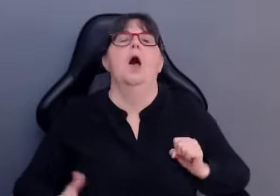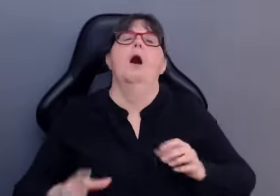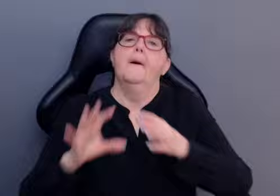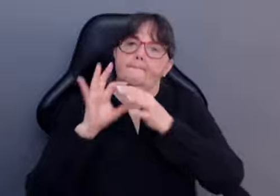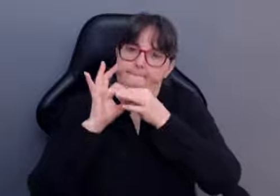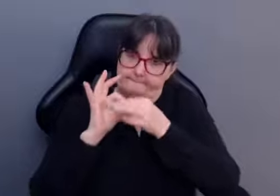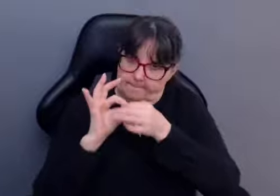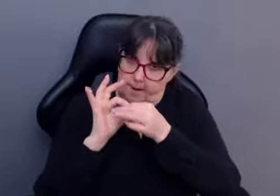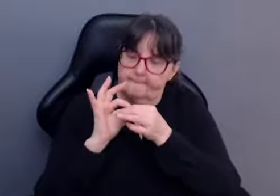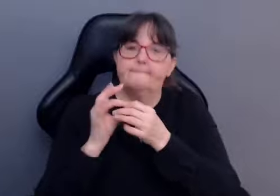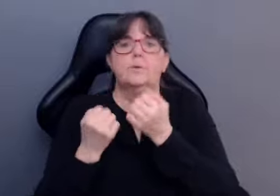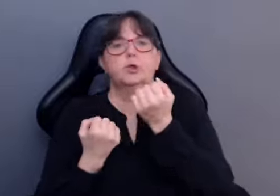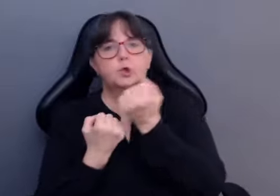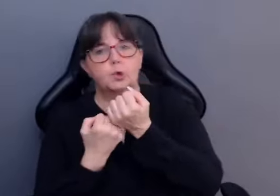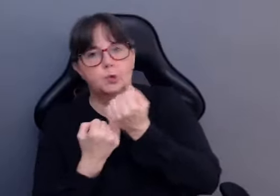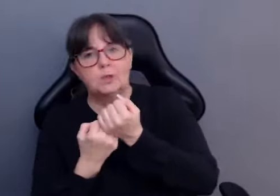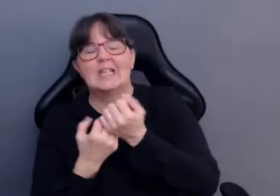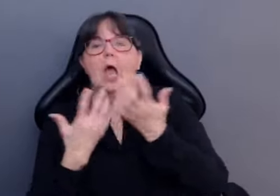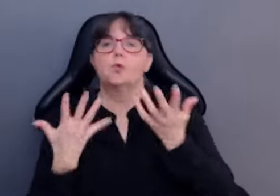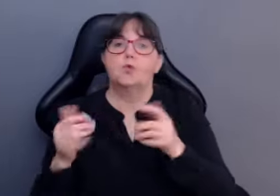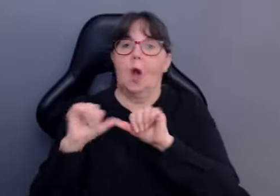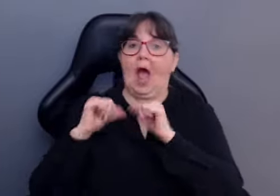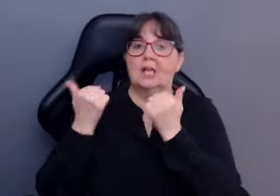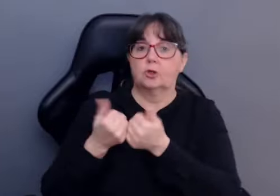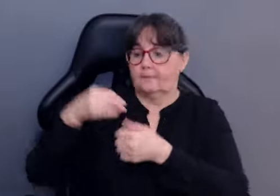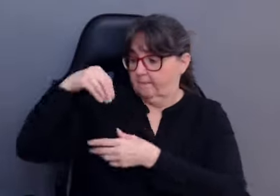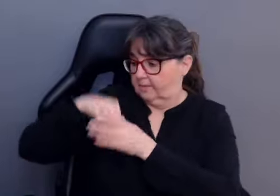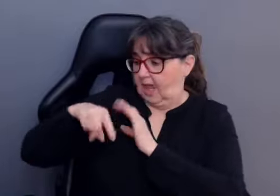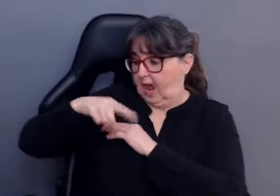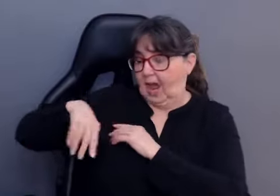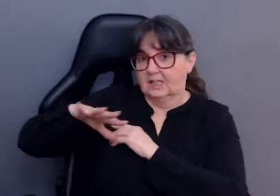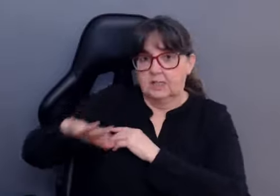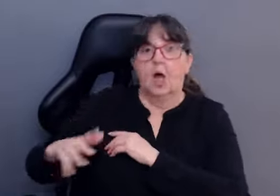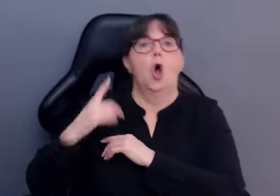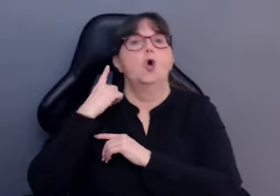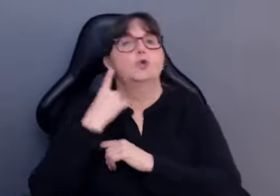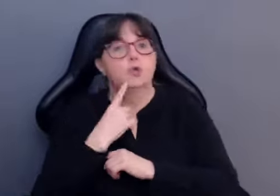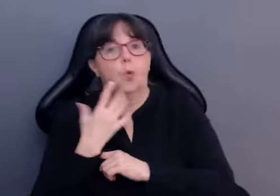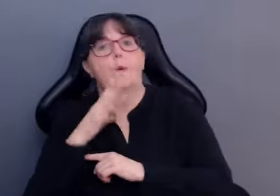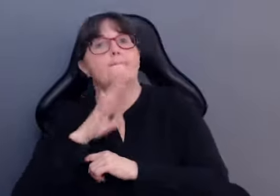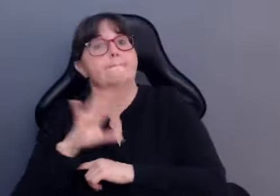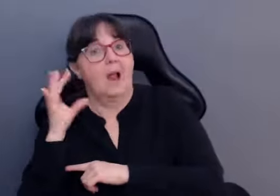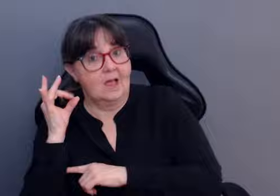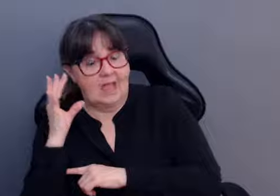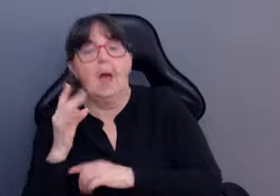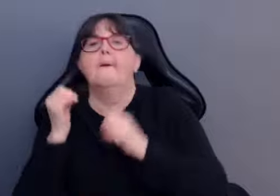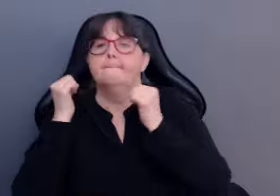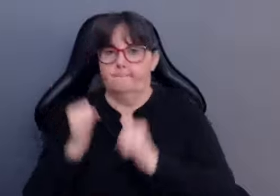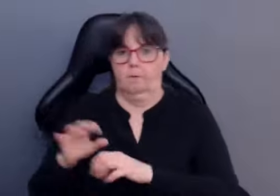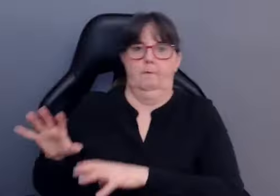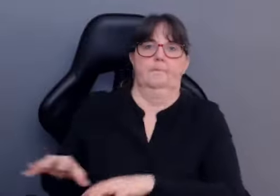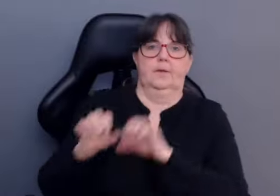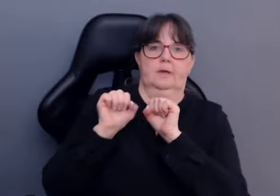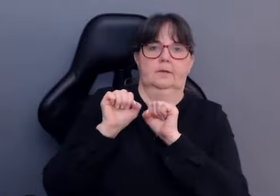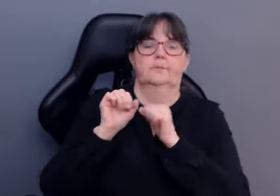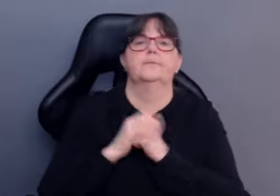soutien ou associatif, sourd ou malentendant, peut l'assumer. Le président